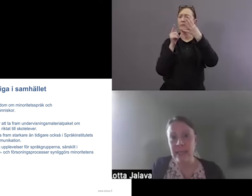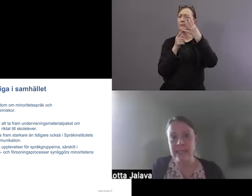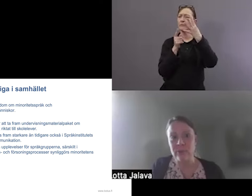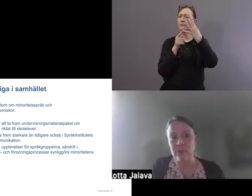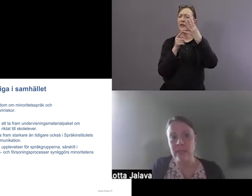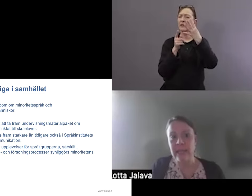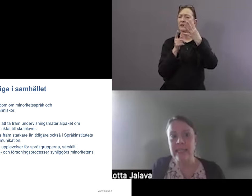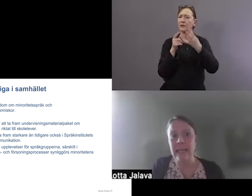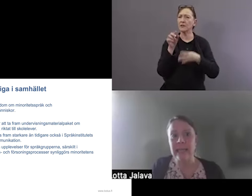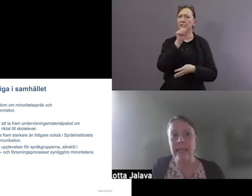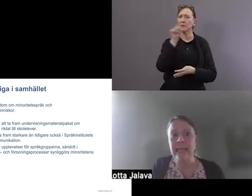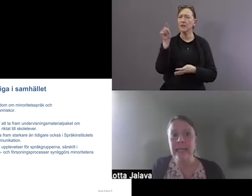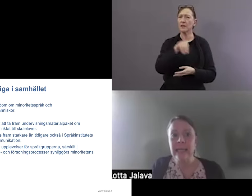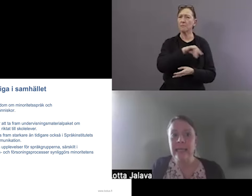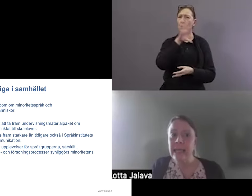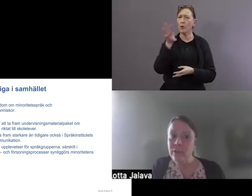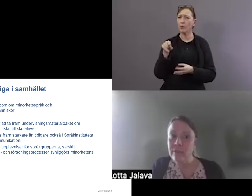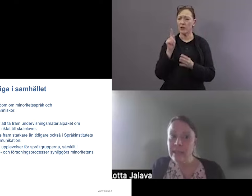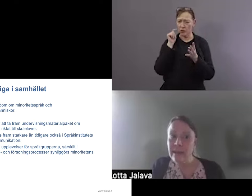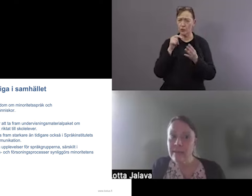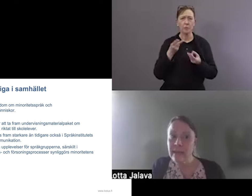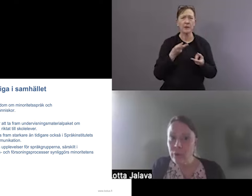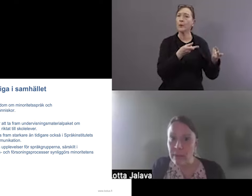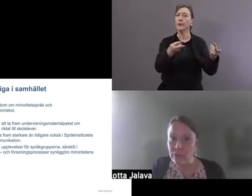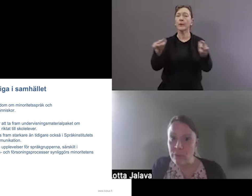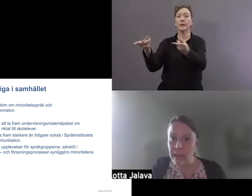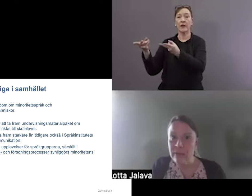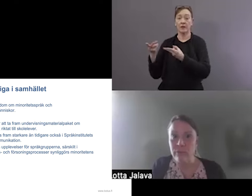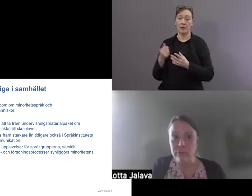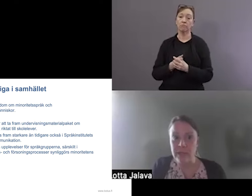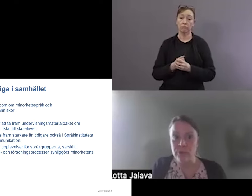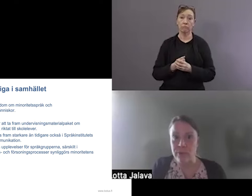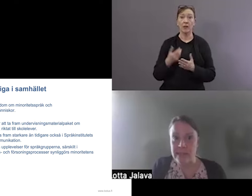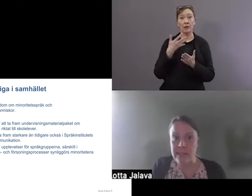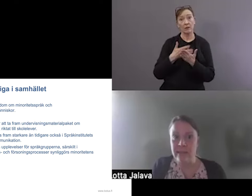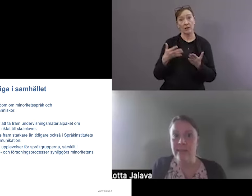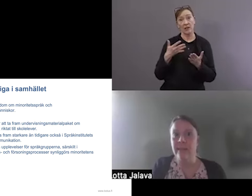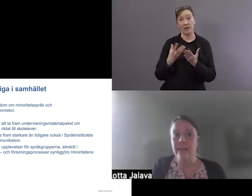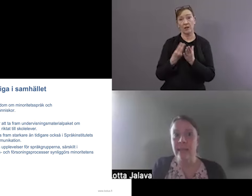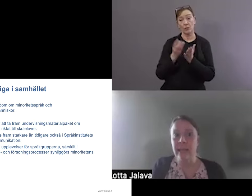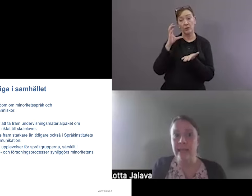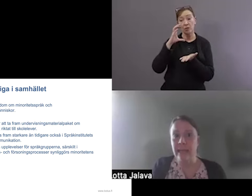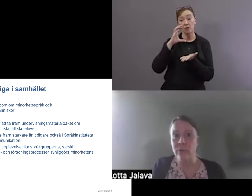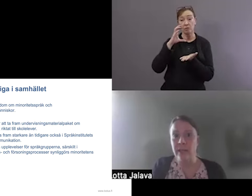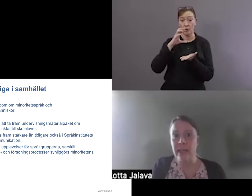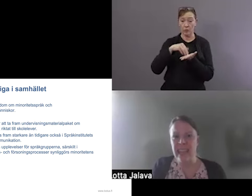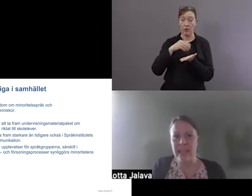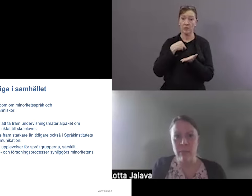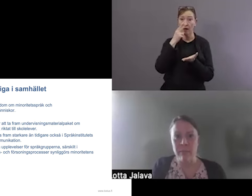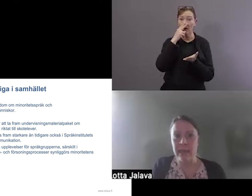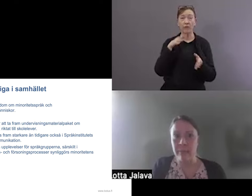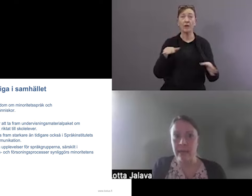teemakokonaisuudesta, josta tässä nostin esille, että kielet ovat aika näkymättömiä yhteiskunnassa. Kielitietoa